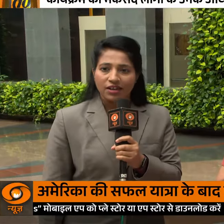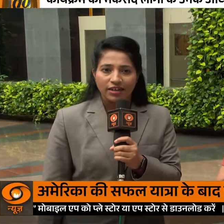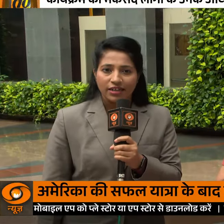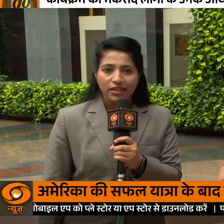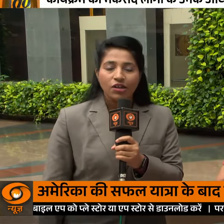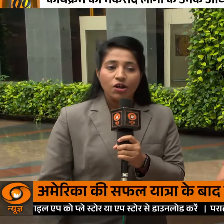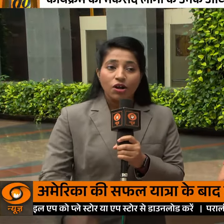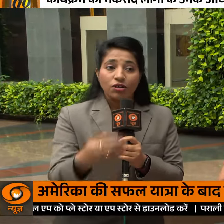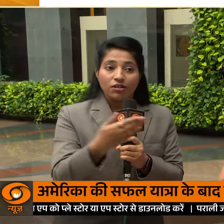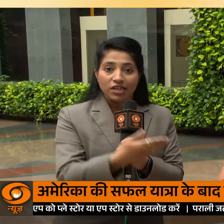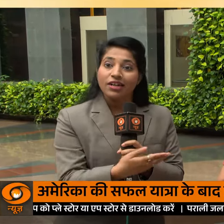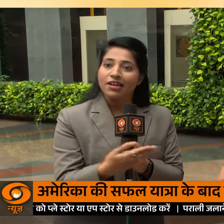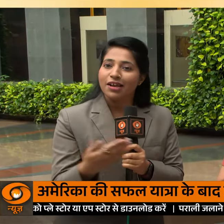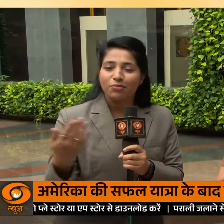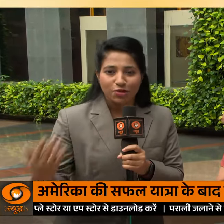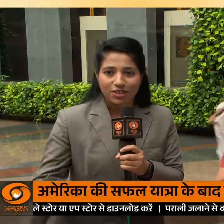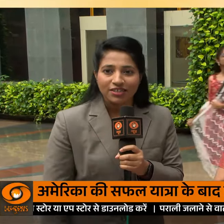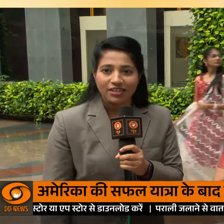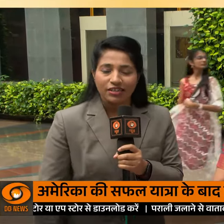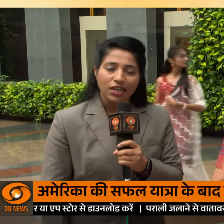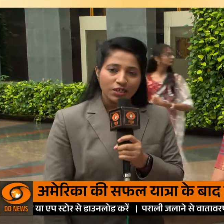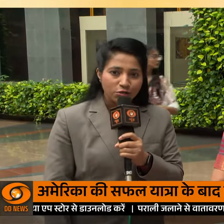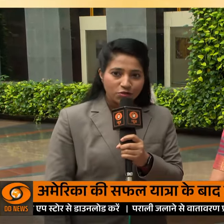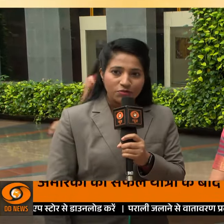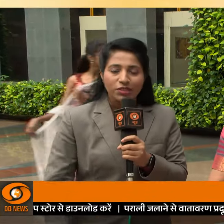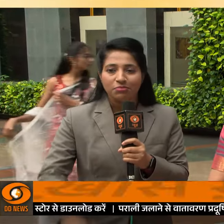के निकलें और इनका नाम रोसन करें के अ